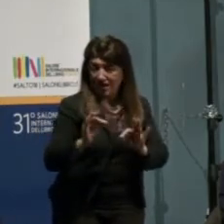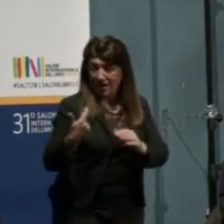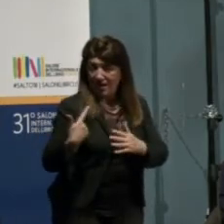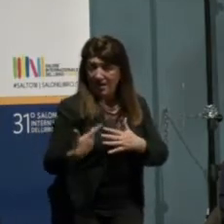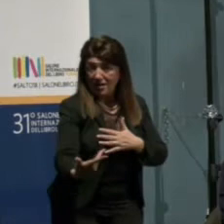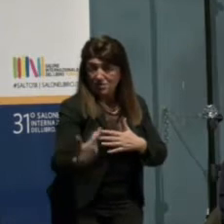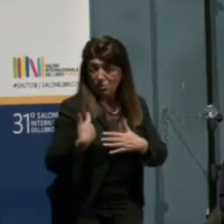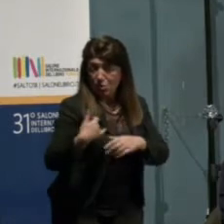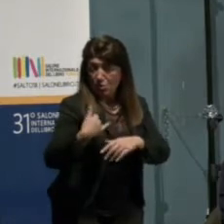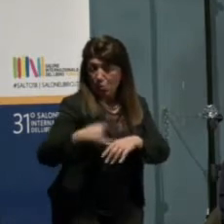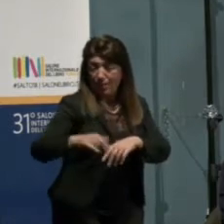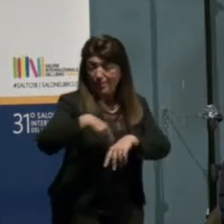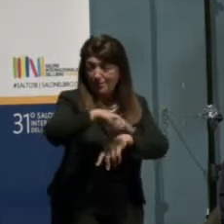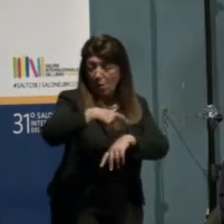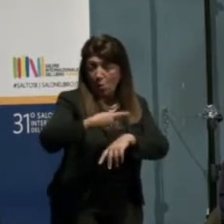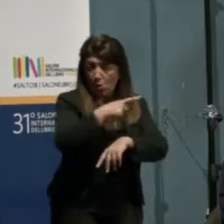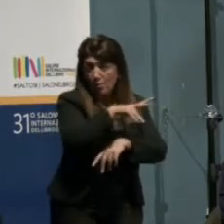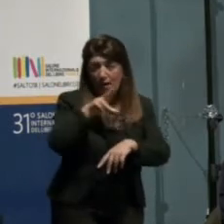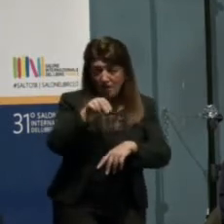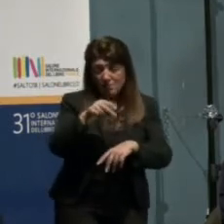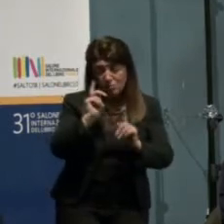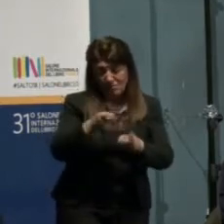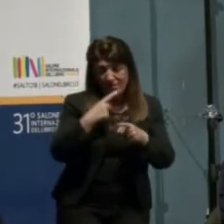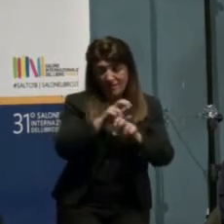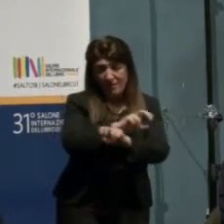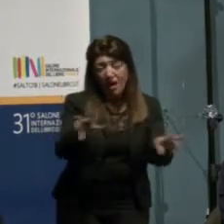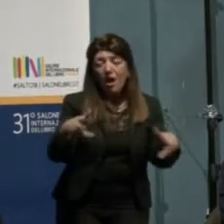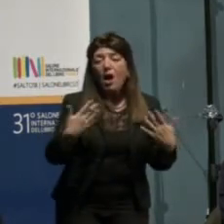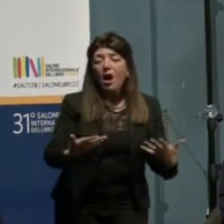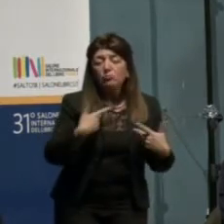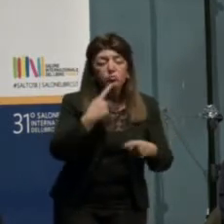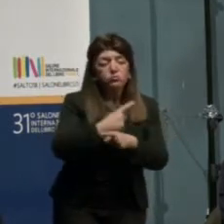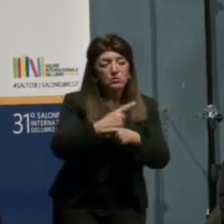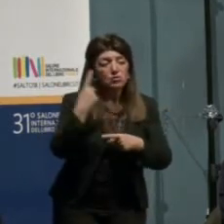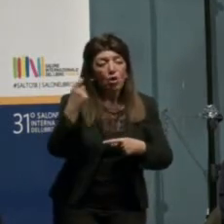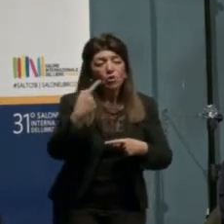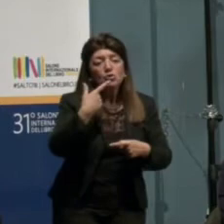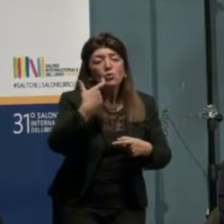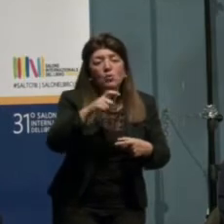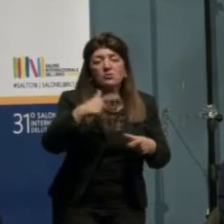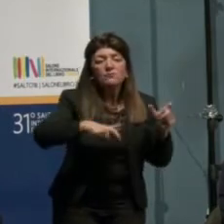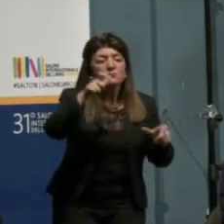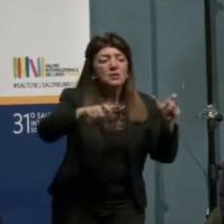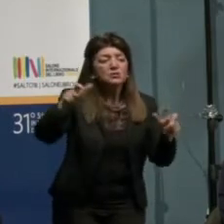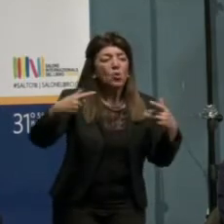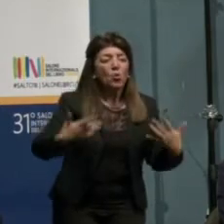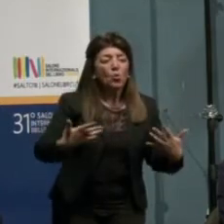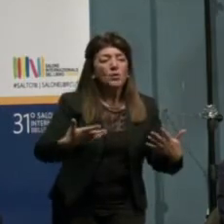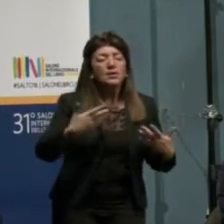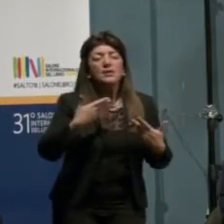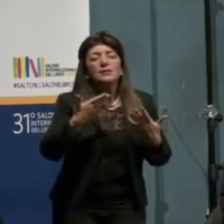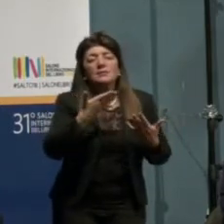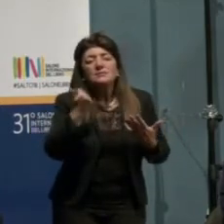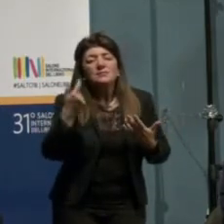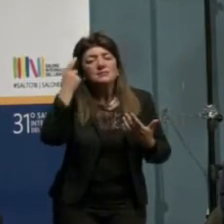dell'ultimo dell'ultima ora che andava detto noi abbiamo bisogno qui alessandra anche per le persone che sono qui ripeto senza distinzione tra chi fa